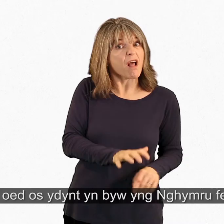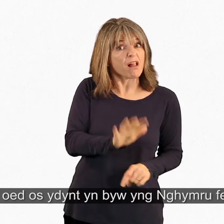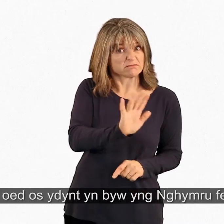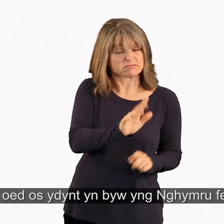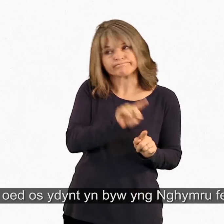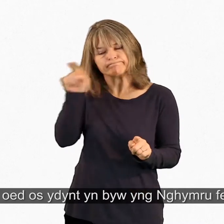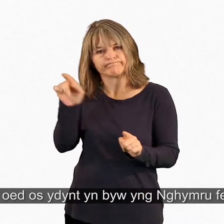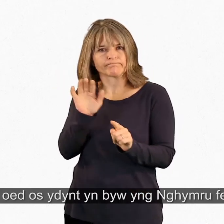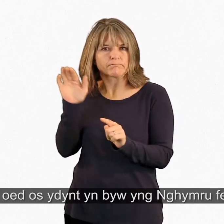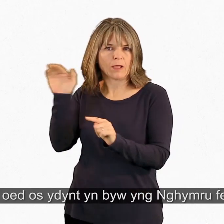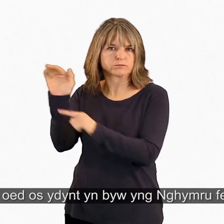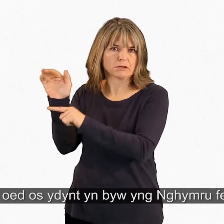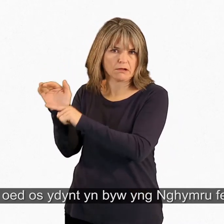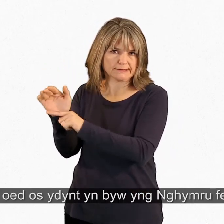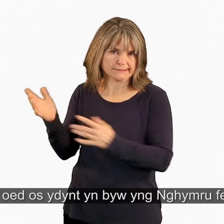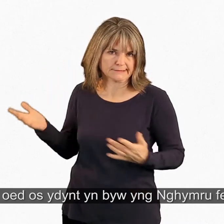yn oed os ydynt yn byw yng Nghymru fel arfer